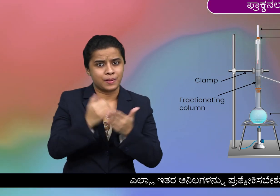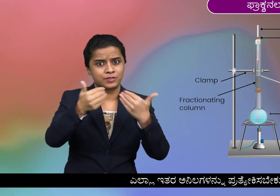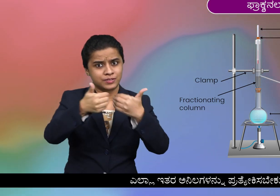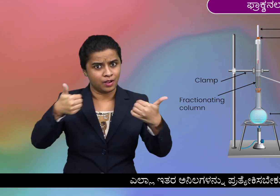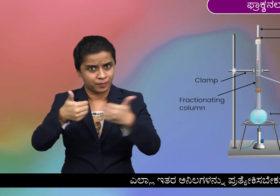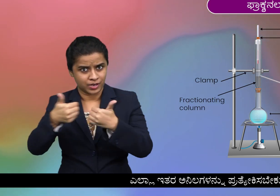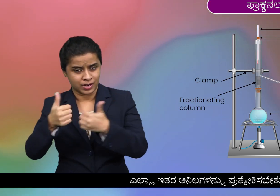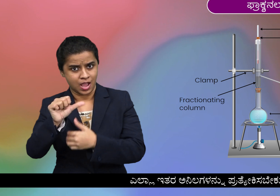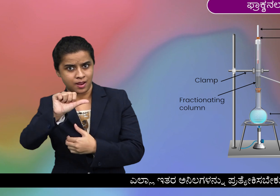ಪ್ರತ್ಯೇಕಿಸಬಹುದು.